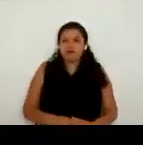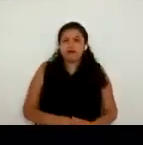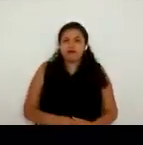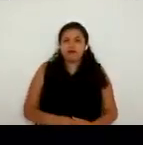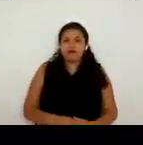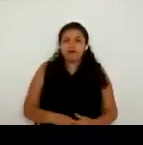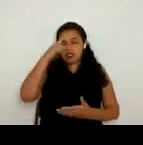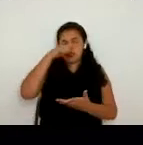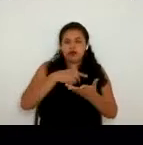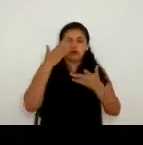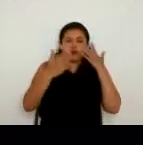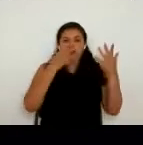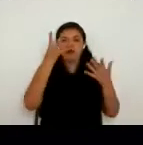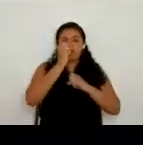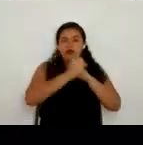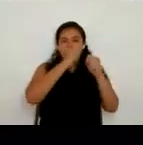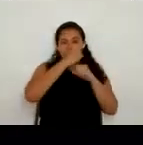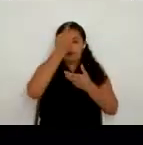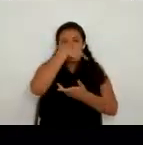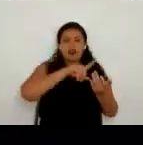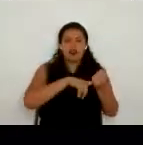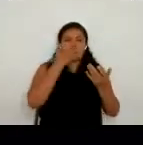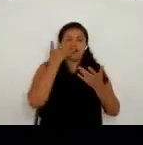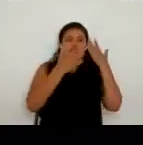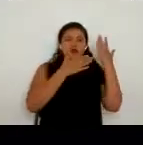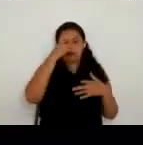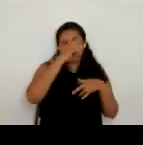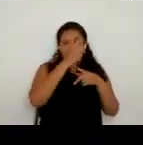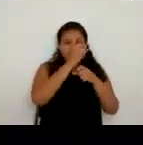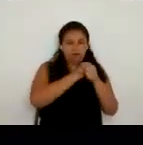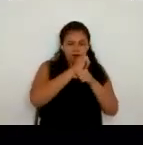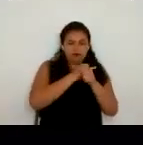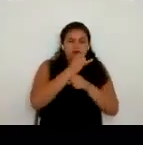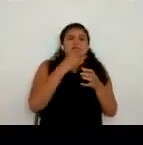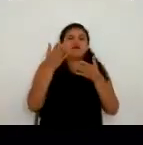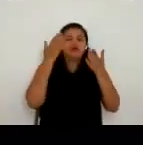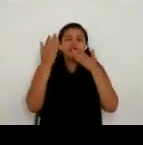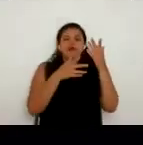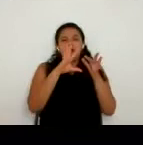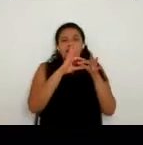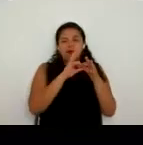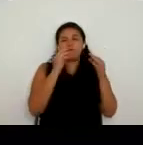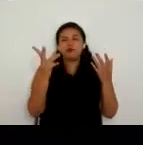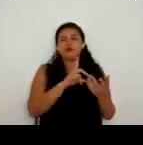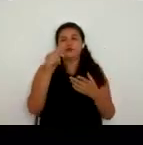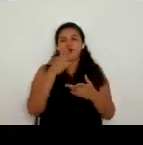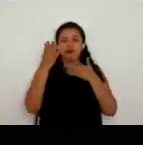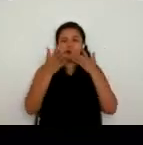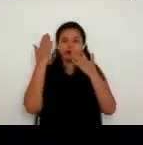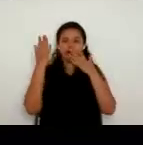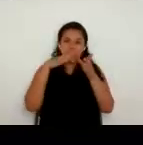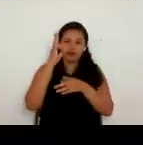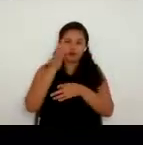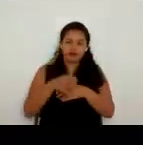cuatro años que incluye un estudio exploratorio un estudio descriptivo y un estudio confirmatorio que se